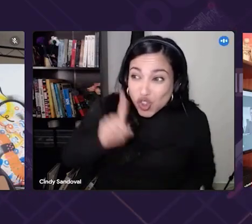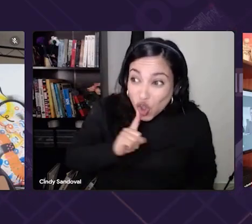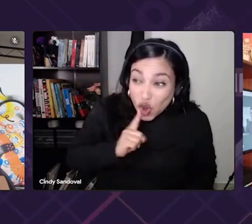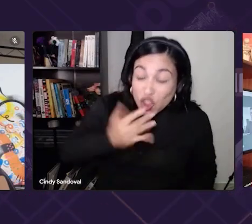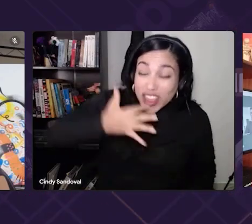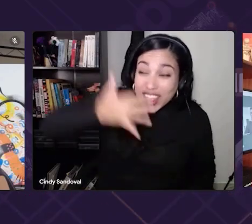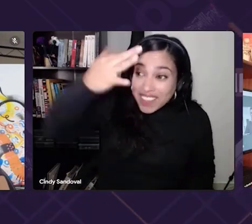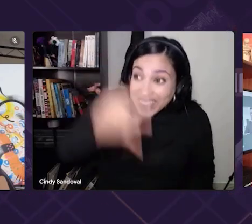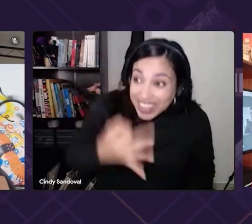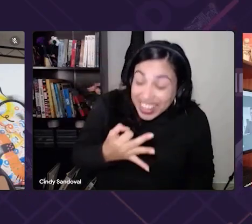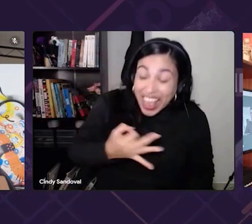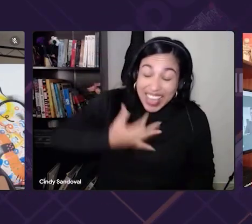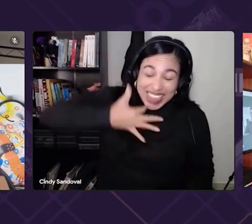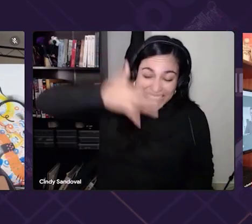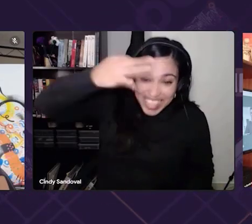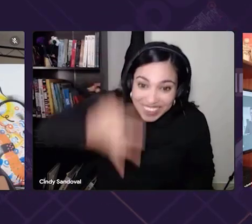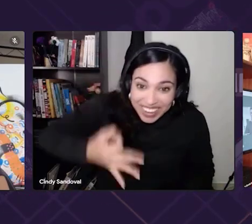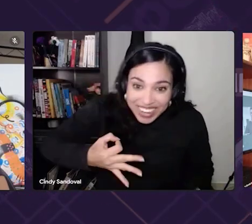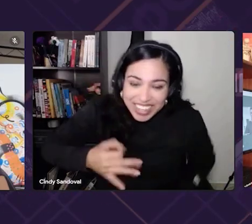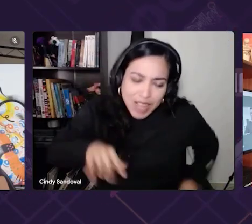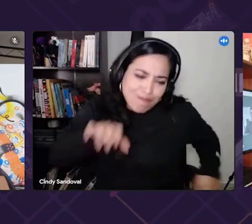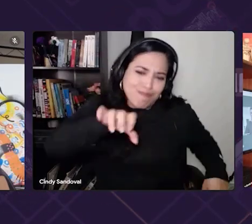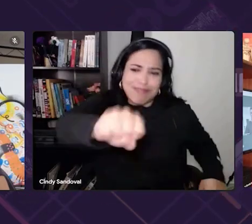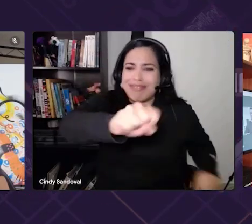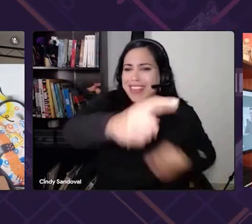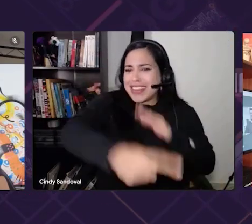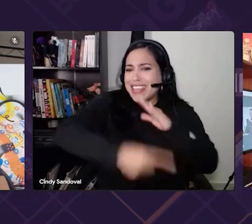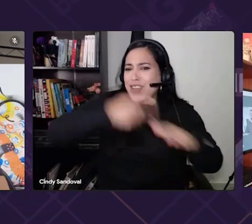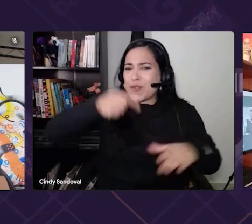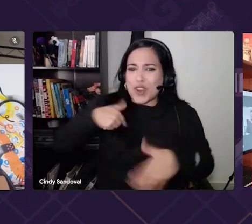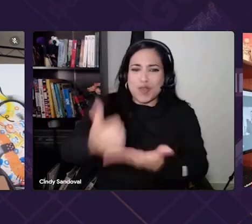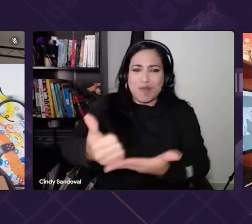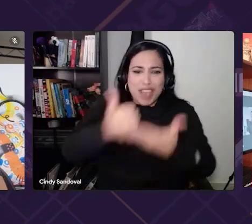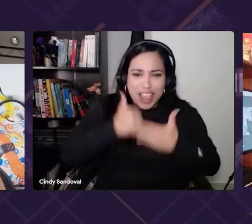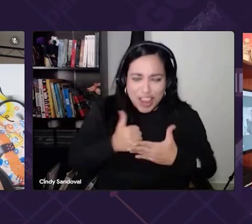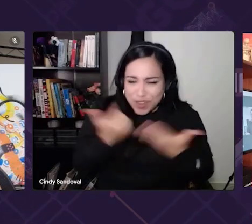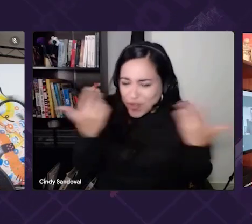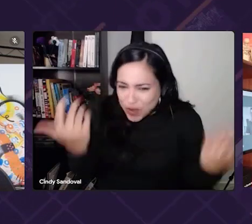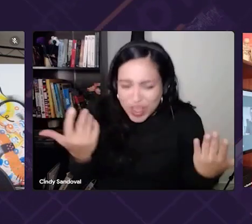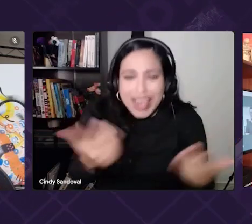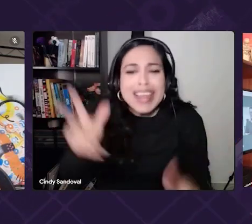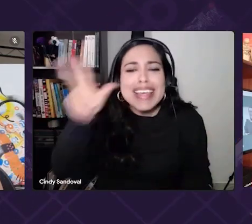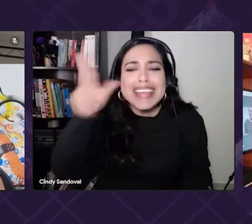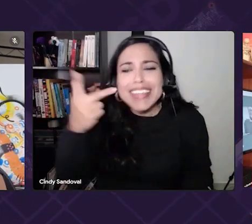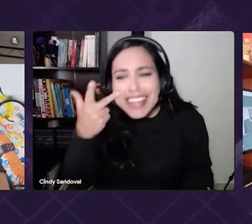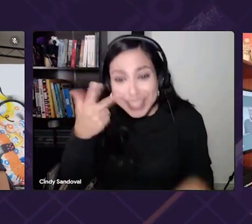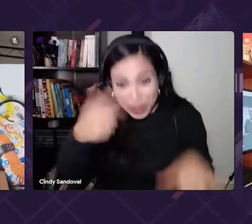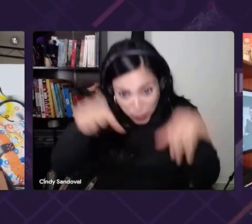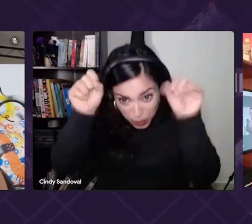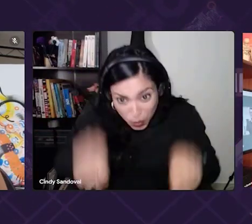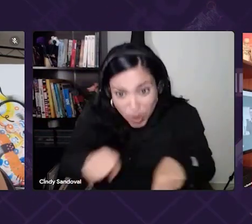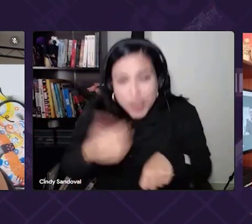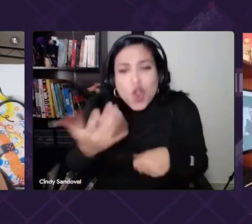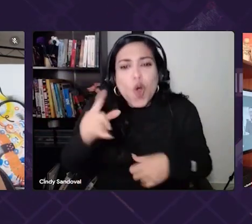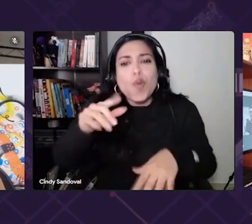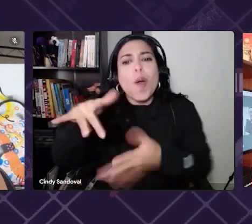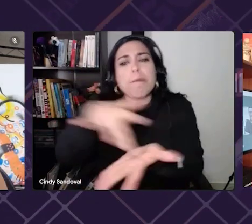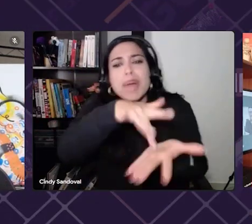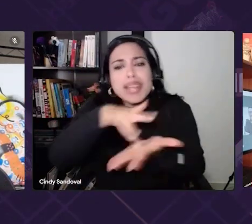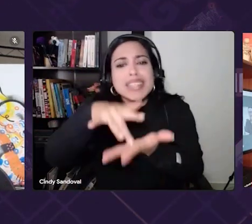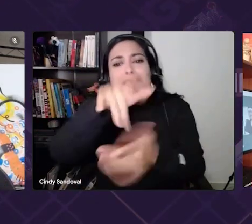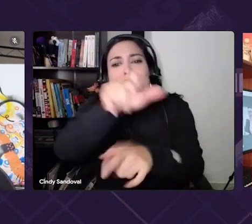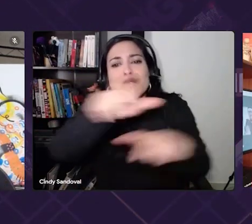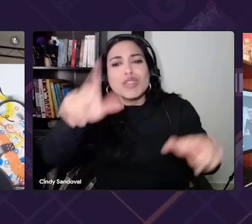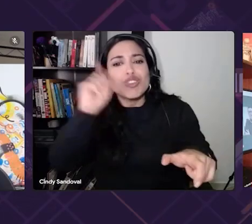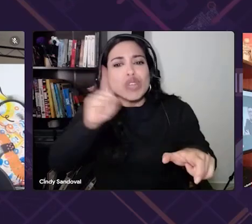sordas a participar en Audiencias Capital. ¿Cómo crees, Cristian, que esto es posible? ¿Qué nos